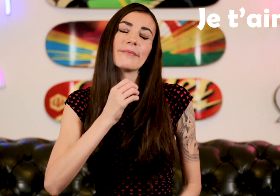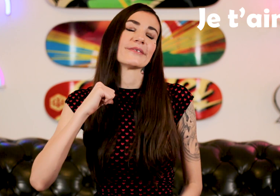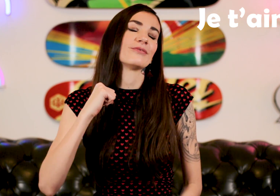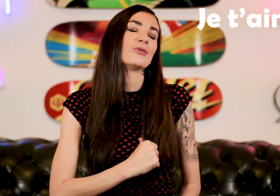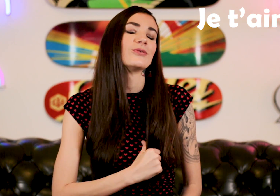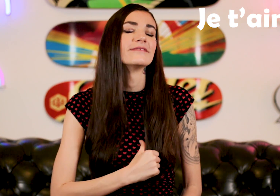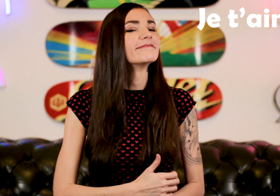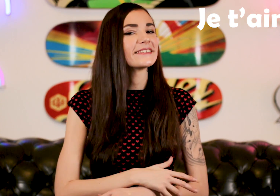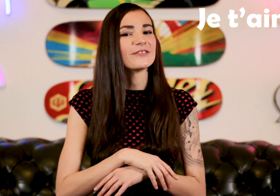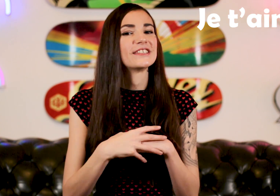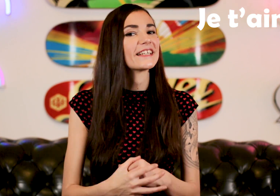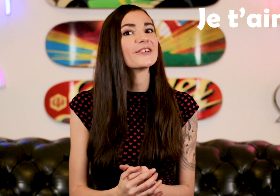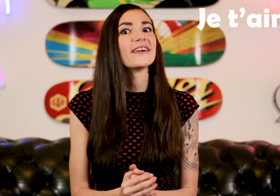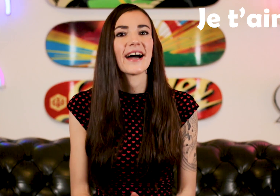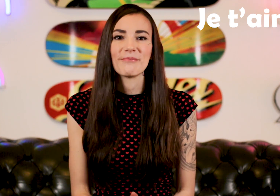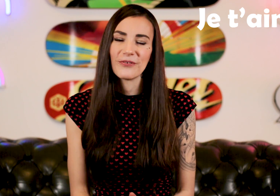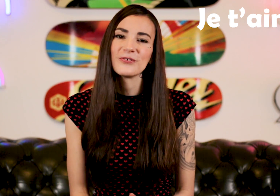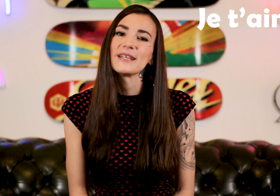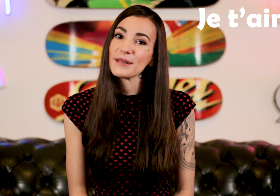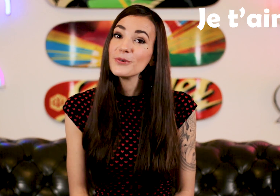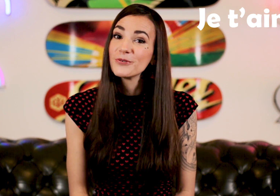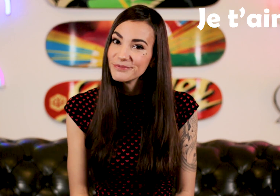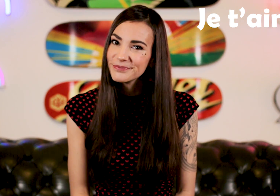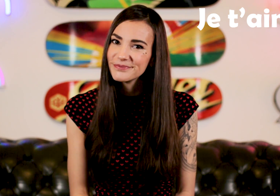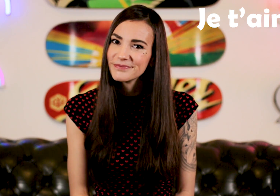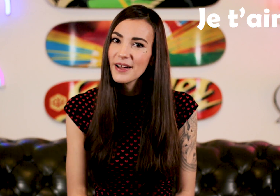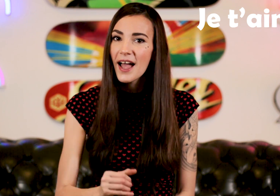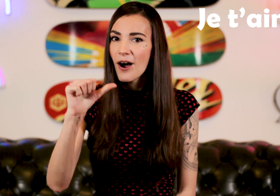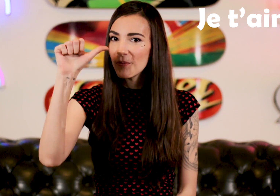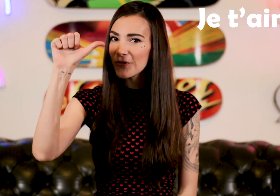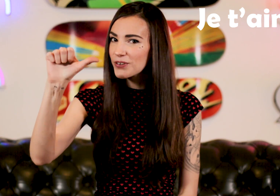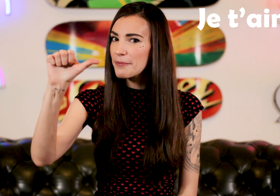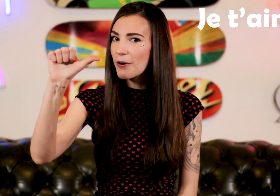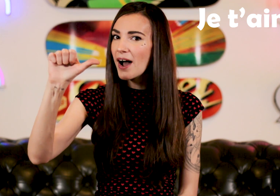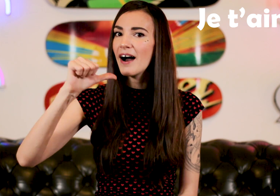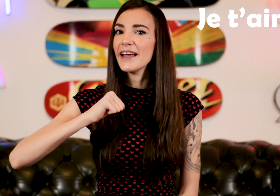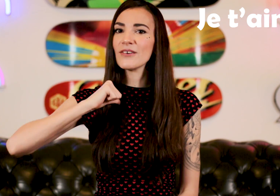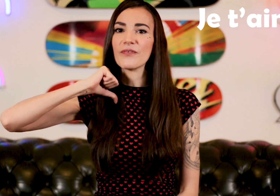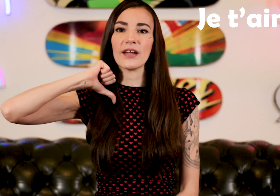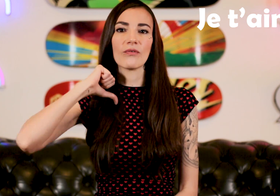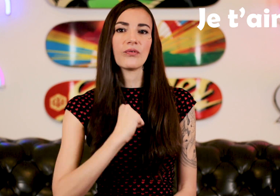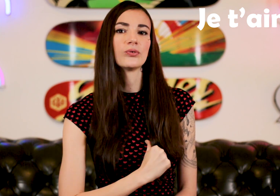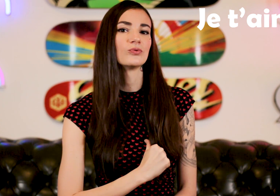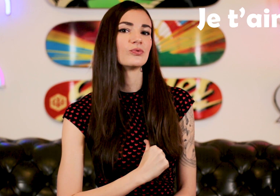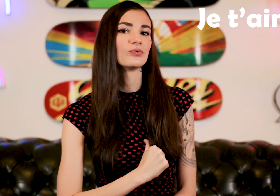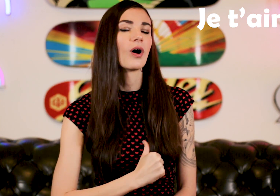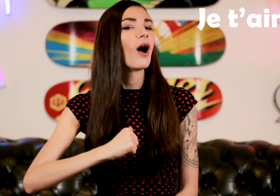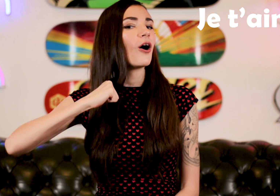t'aime, ça veut dire que vraiment vous l'aimez beaucoup. On prend donc la main en A et on fait.